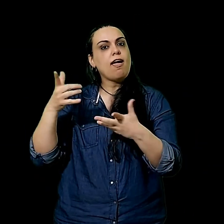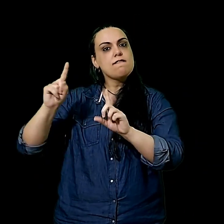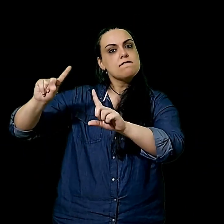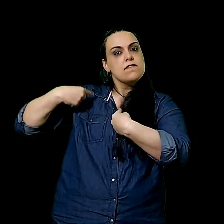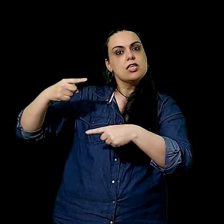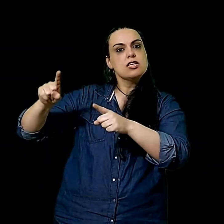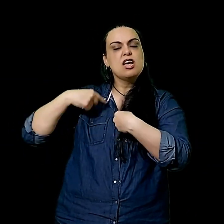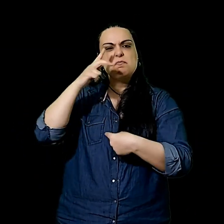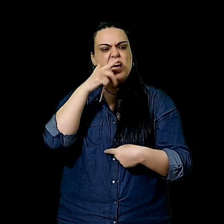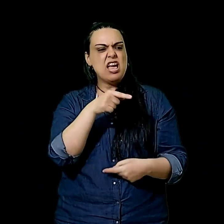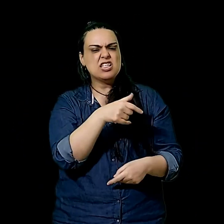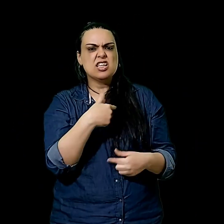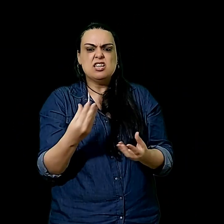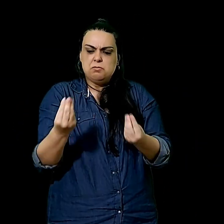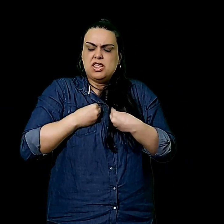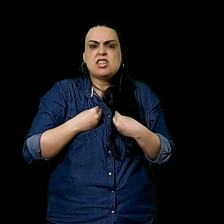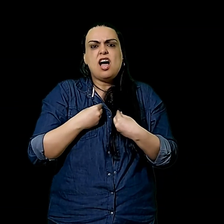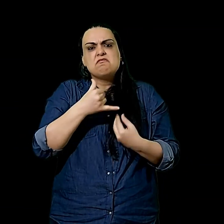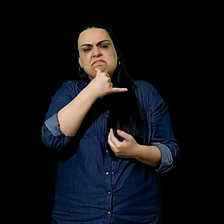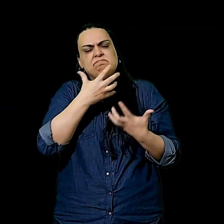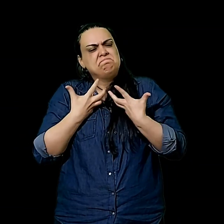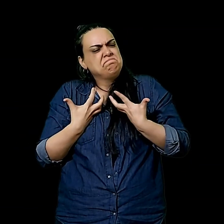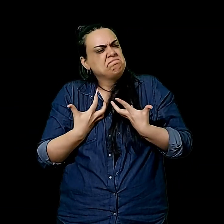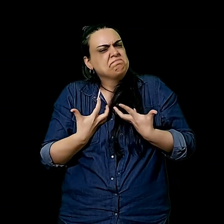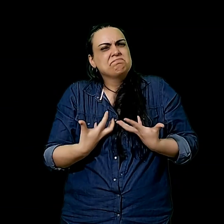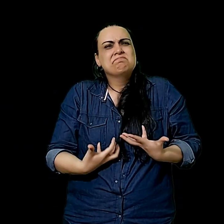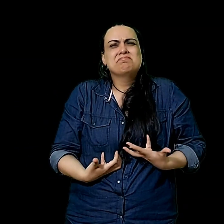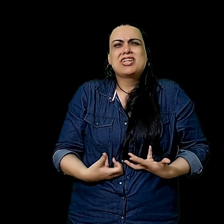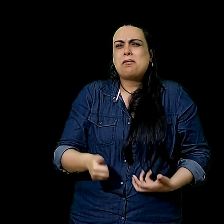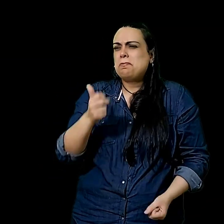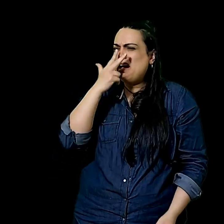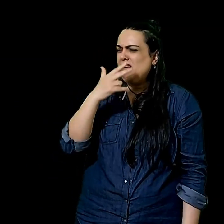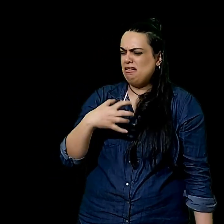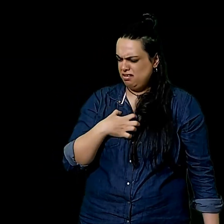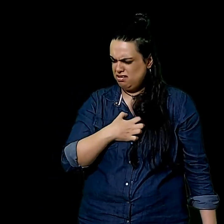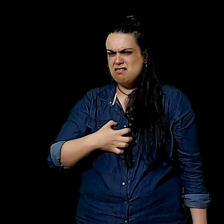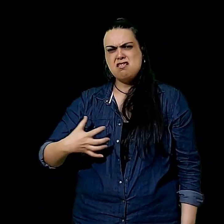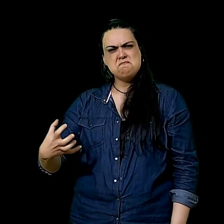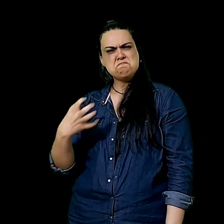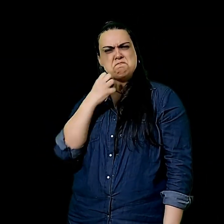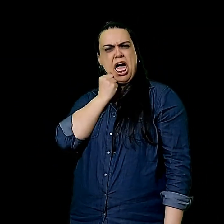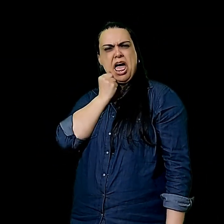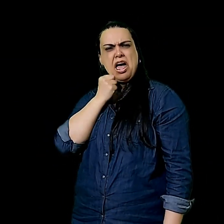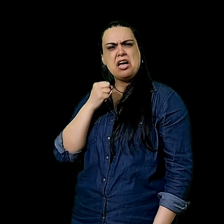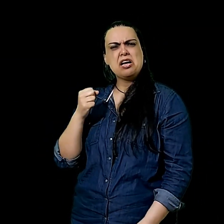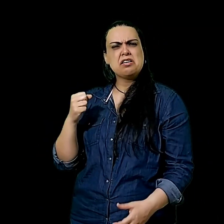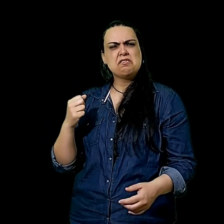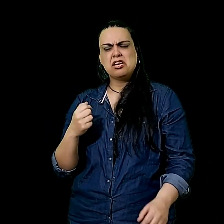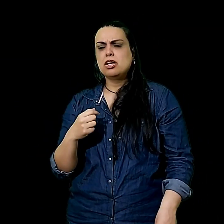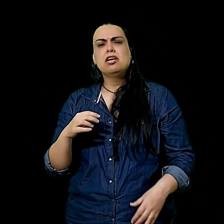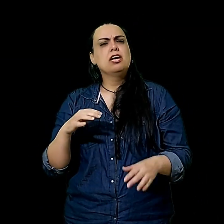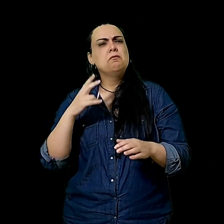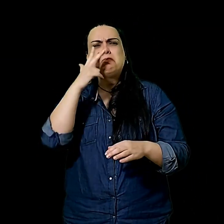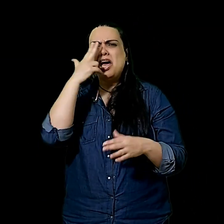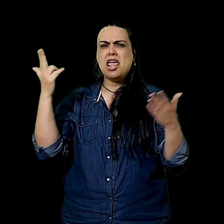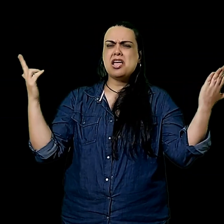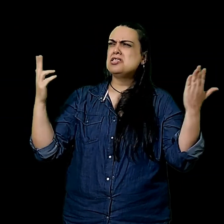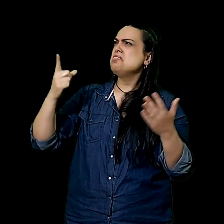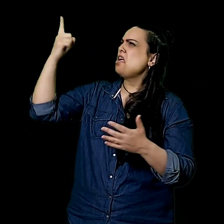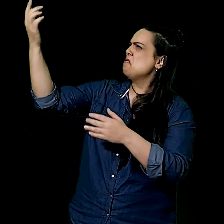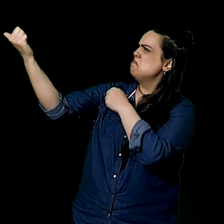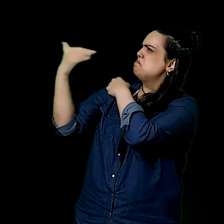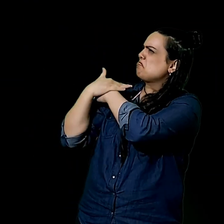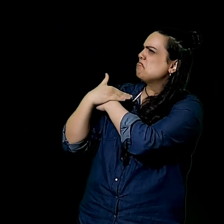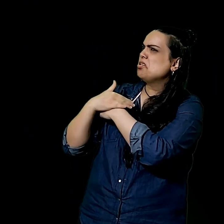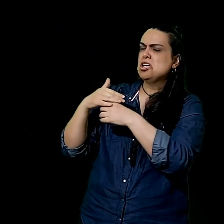uma frustração dentro do meu coração, né? Um sentimento de orfandade, né? Tô sozinho, cadê Deus aqui nessa